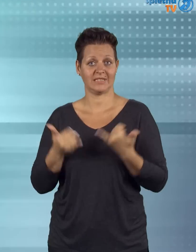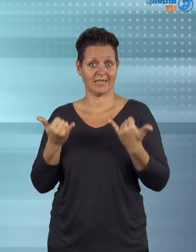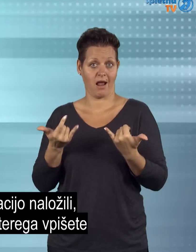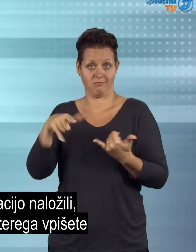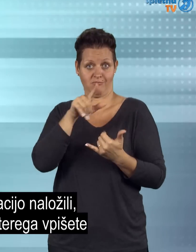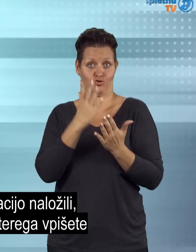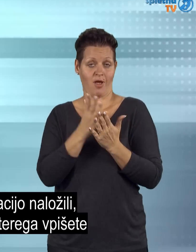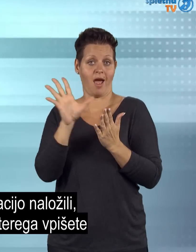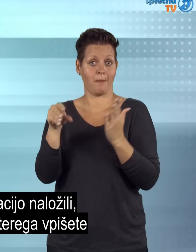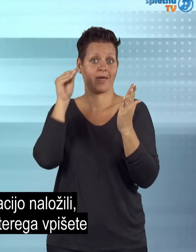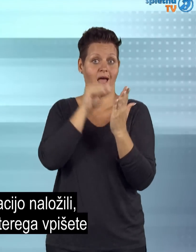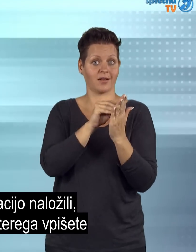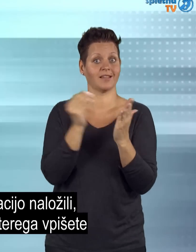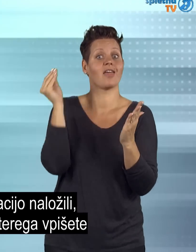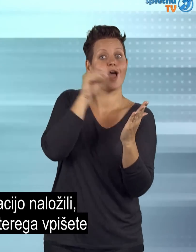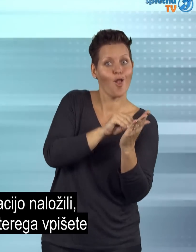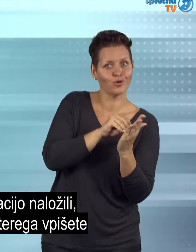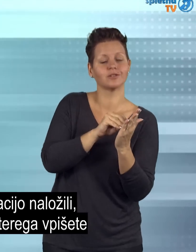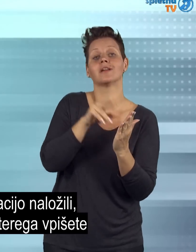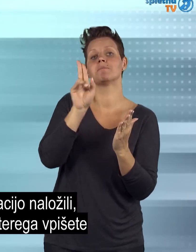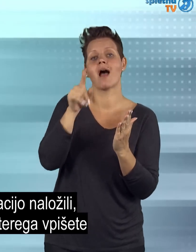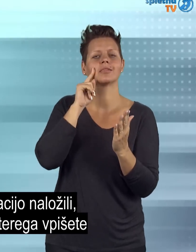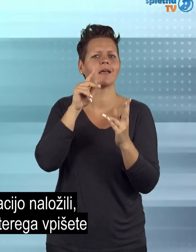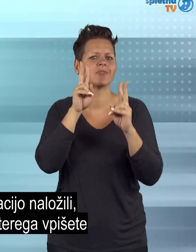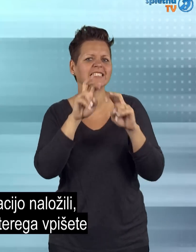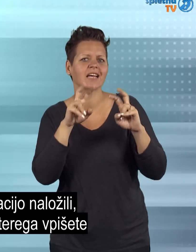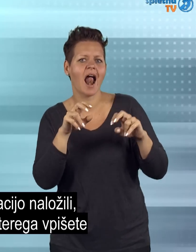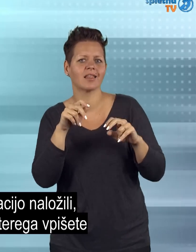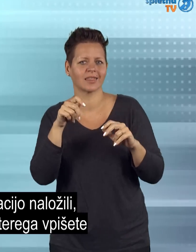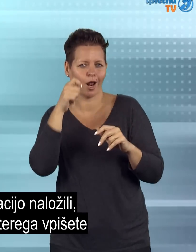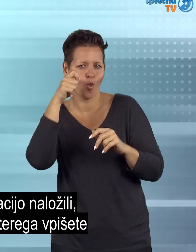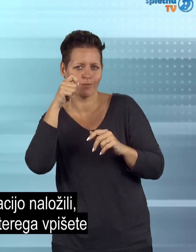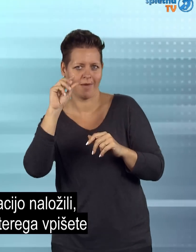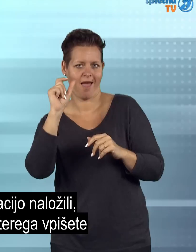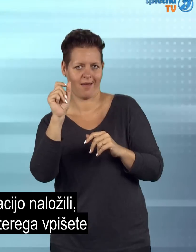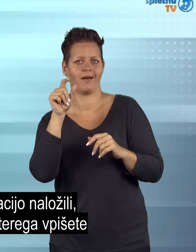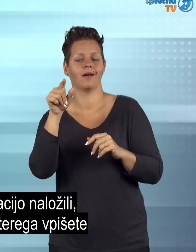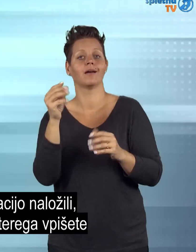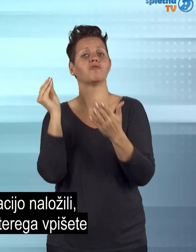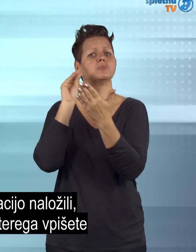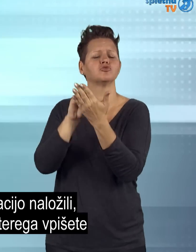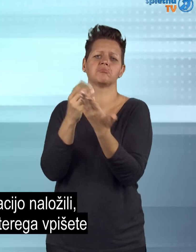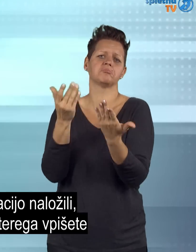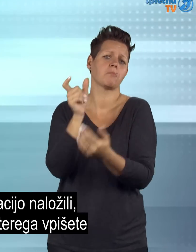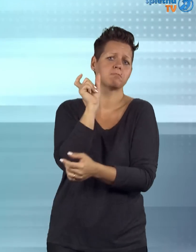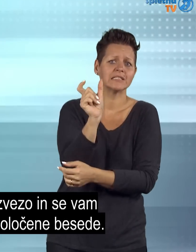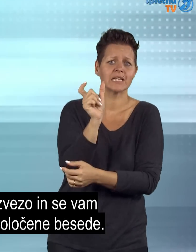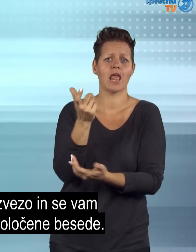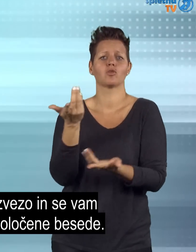Zdaj, ko ste aplikacijo naložili, imate iskalnik, v katerega vpišete besedo ali besedno zvezo in se vam pokaže kretnja